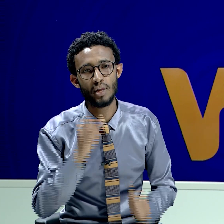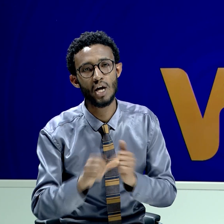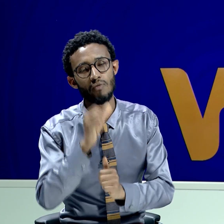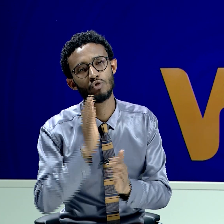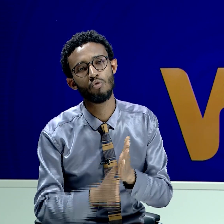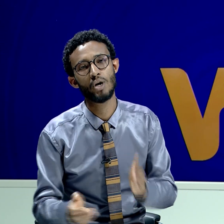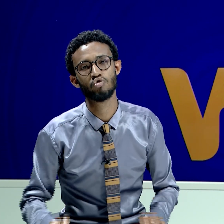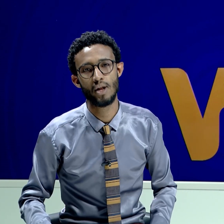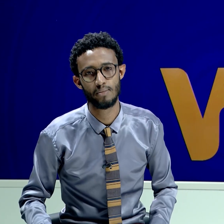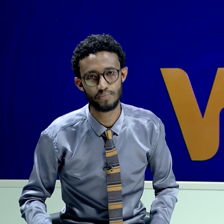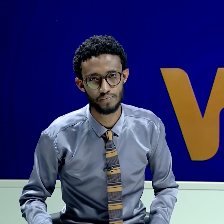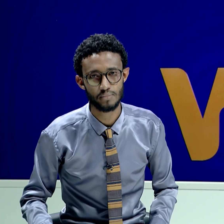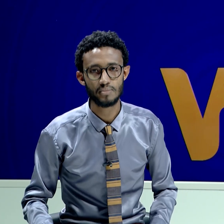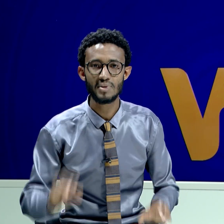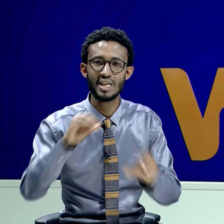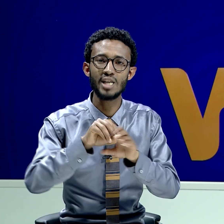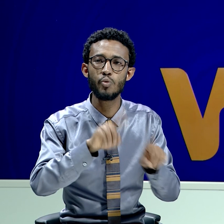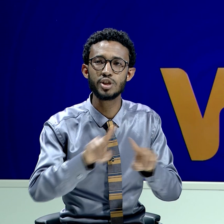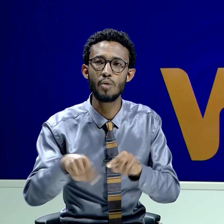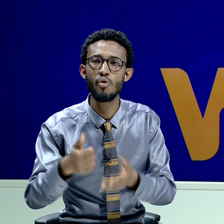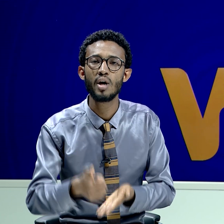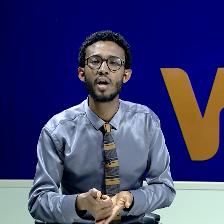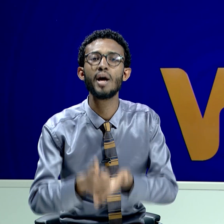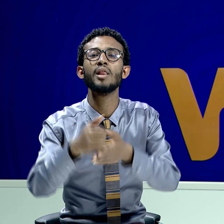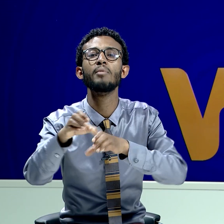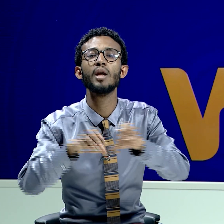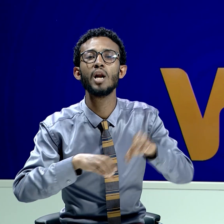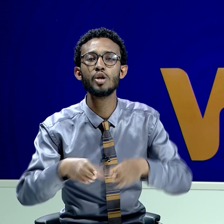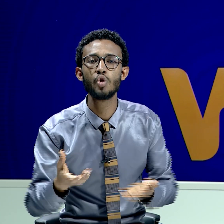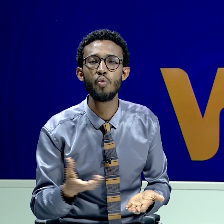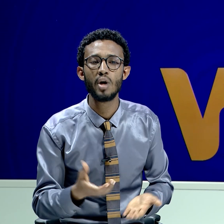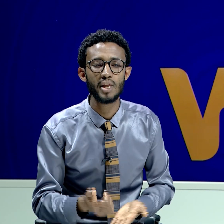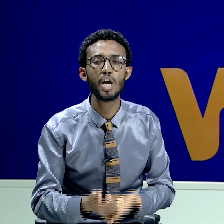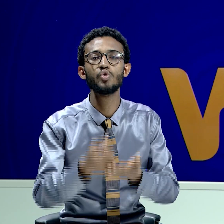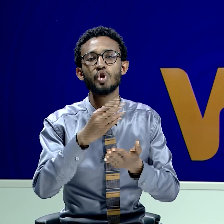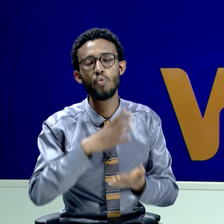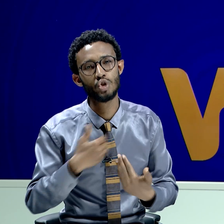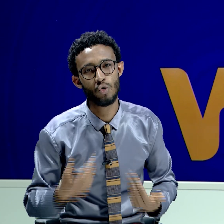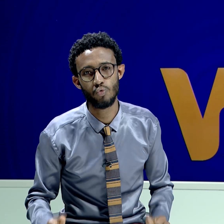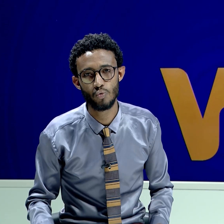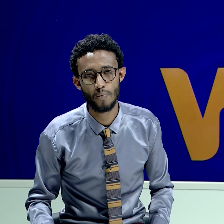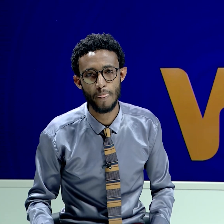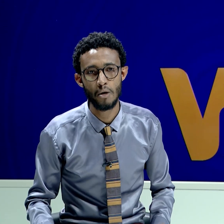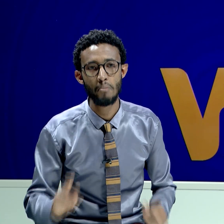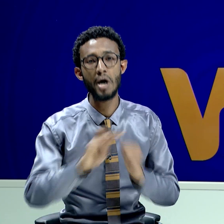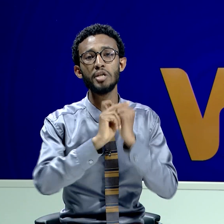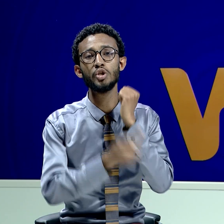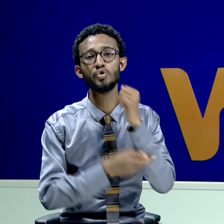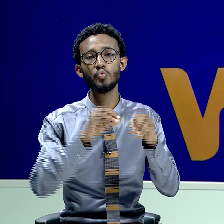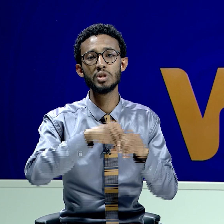ጥቃት ይፈጽሙባቸዋል። እዛ ውስጥ ደግሞ እርዳታ የሚደረግላቸው ተለያዩ ሰዎች አሉ። በአንድ ድርጅት ውስጥ